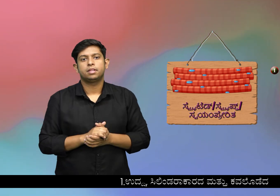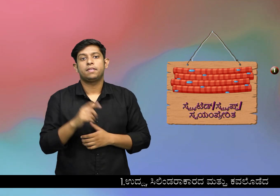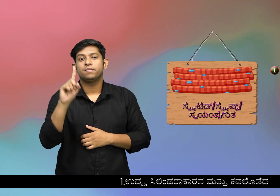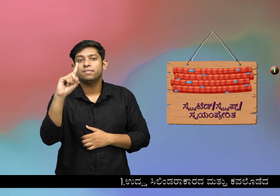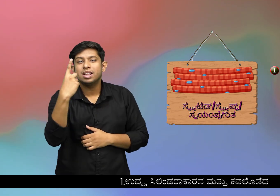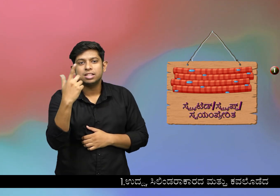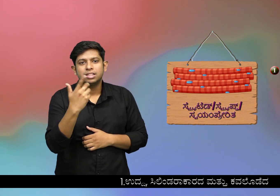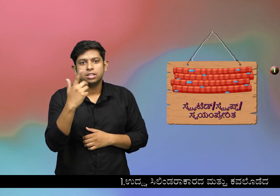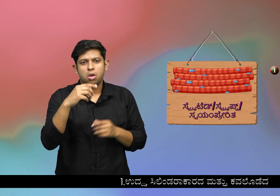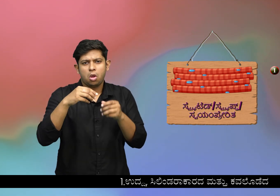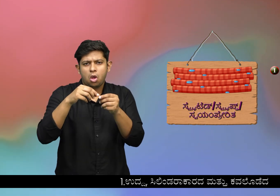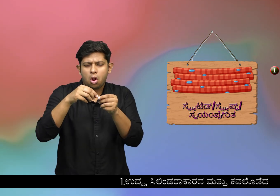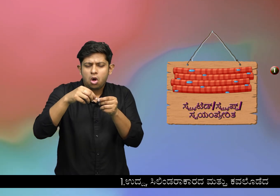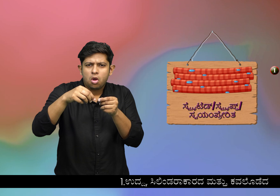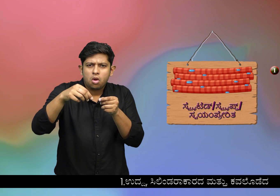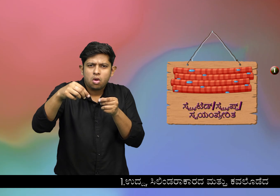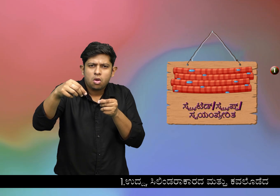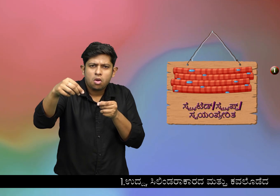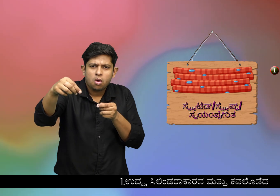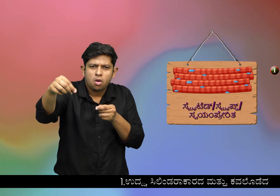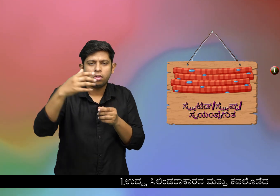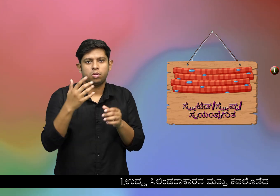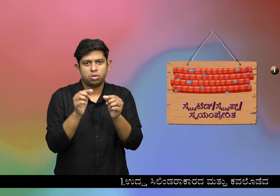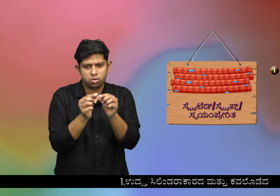ಉದ್ದ ಸಿಲಿಂಡರ್ ಆಕಾರದ ಮತ್ತು ಕವಲೊಡೆದ.